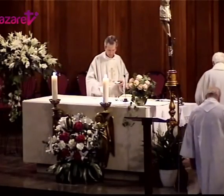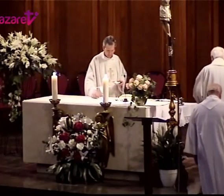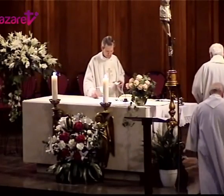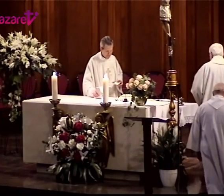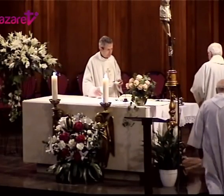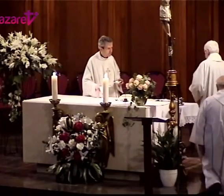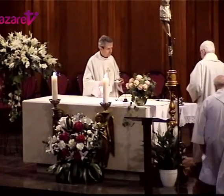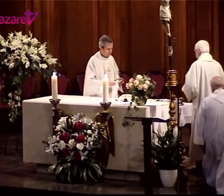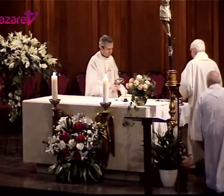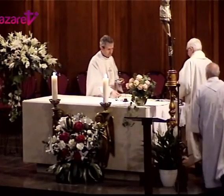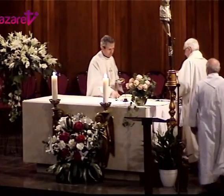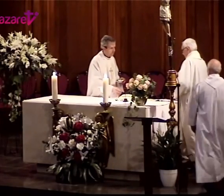Un solo